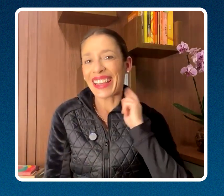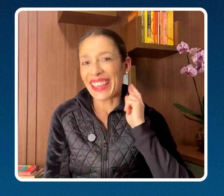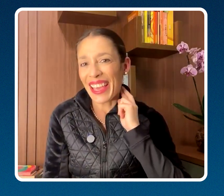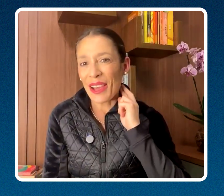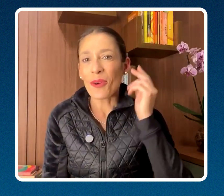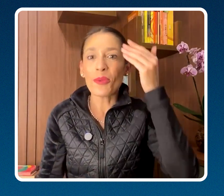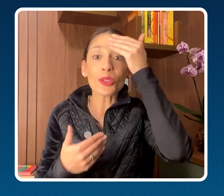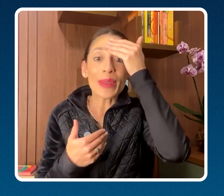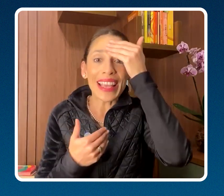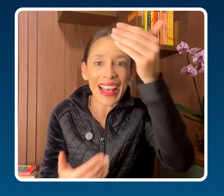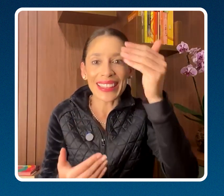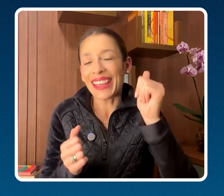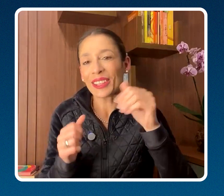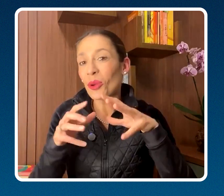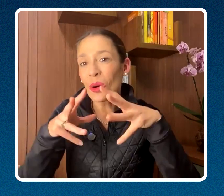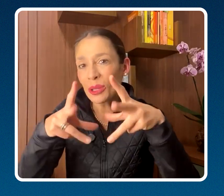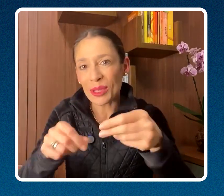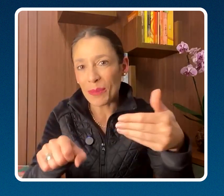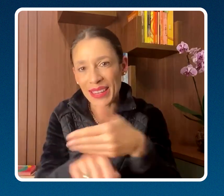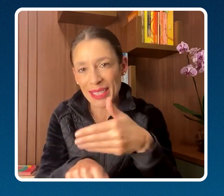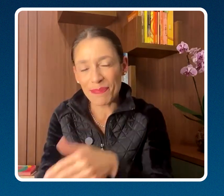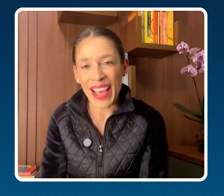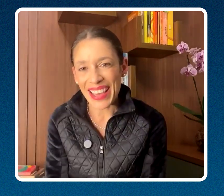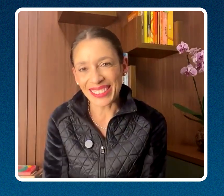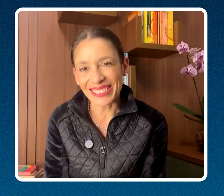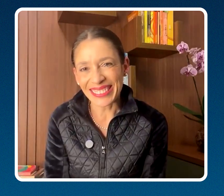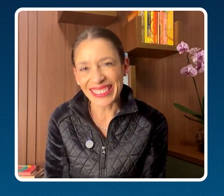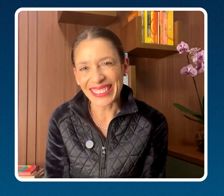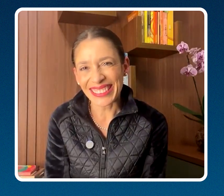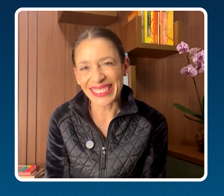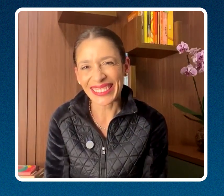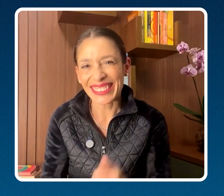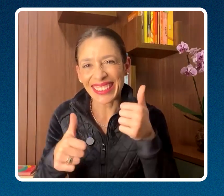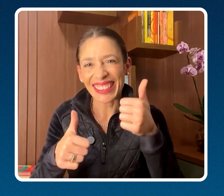obrigada, Raquel. Muito Eu que obrigada a todos que agradeço. participaram.